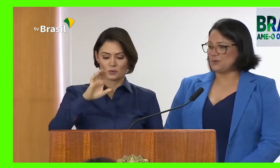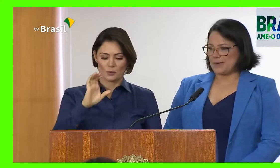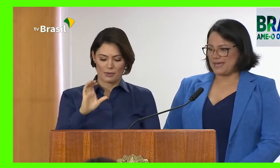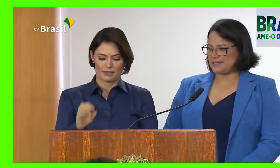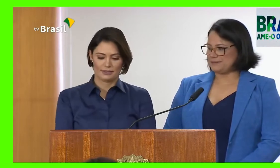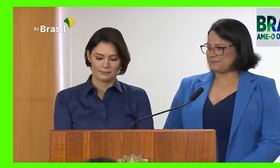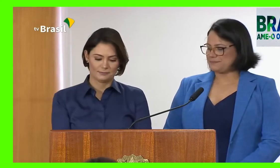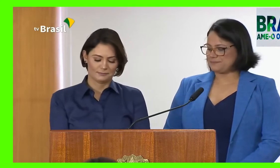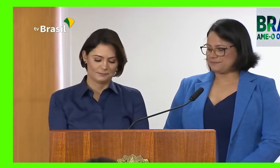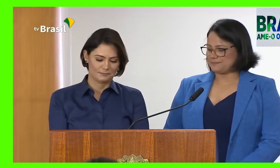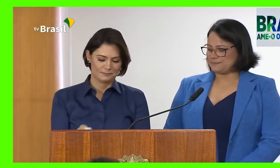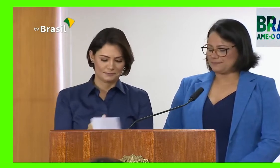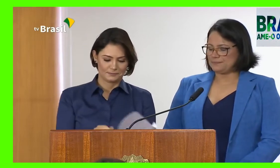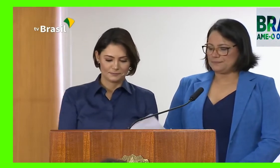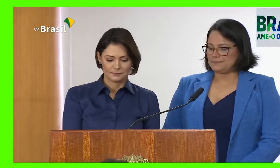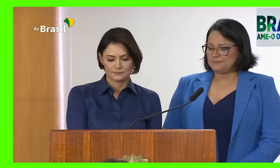no MEC.